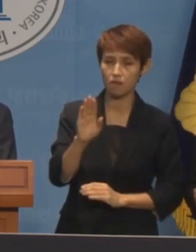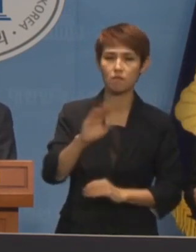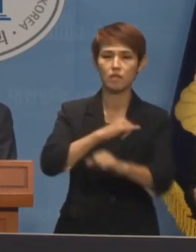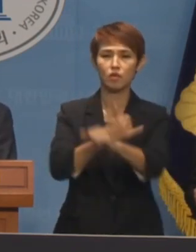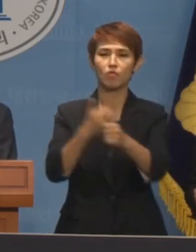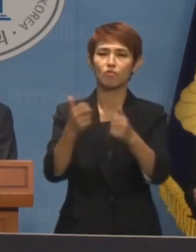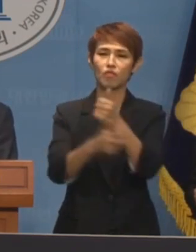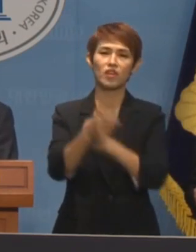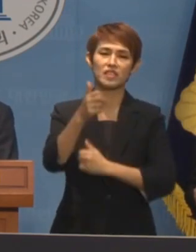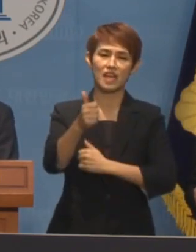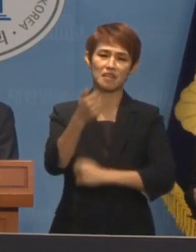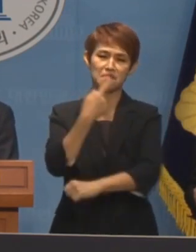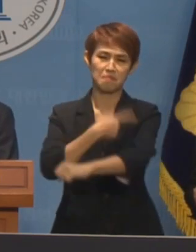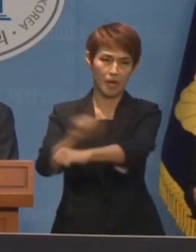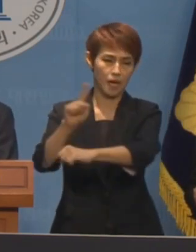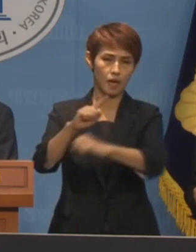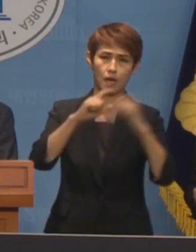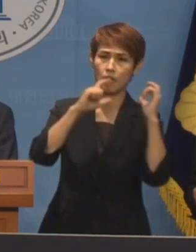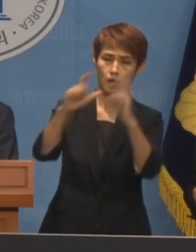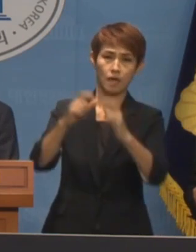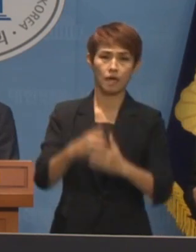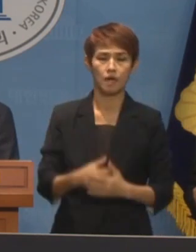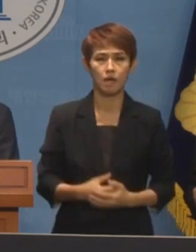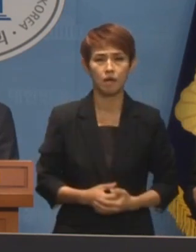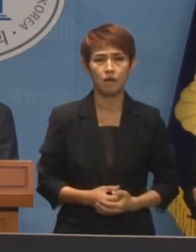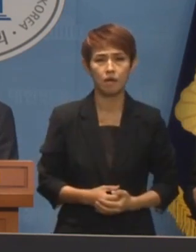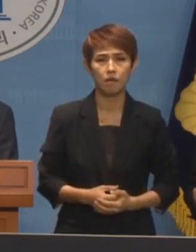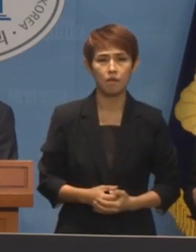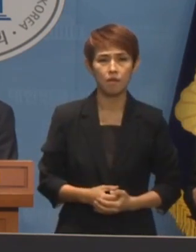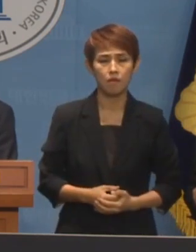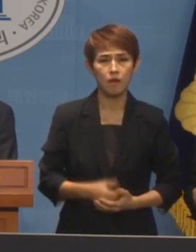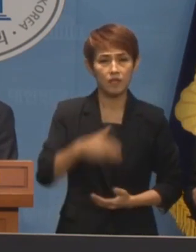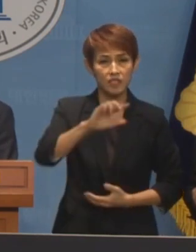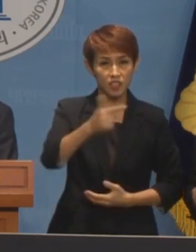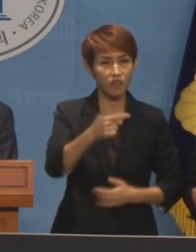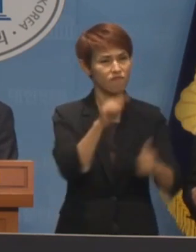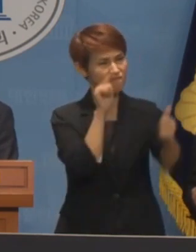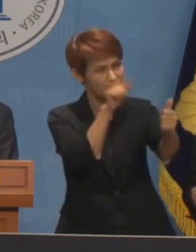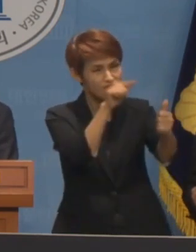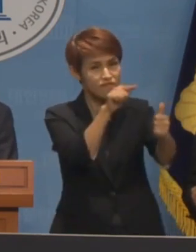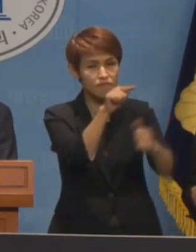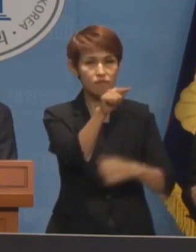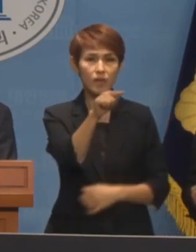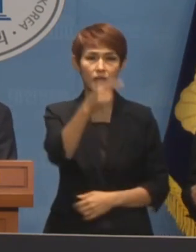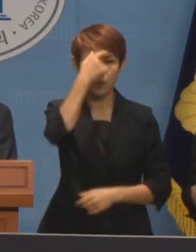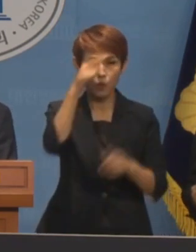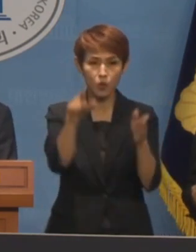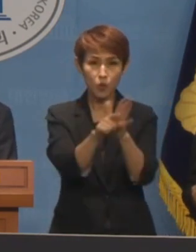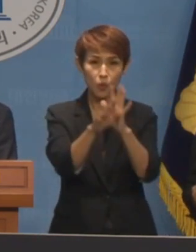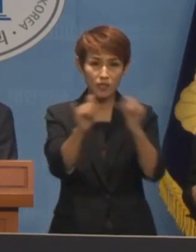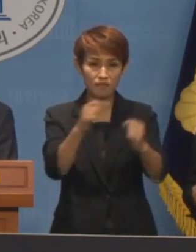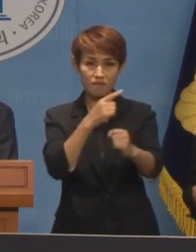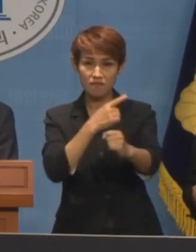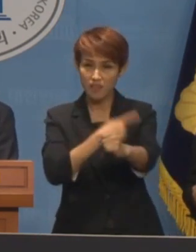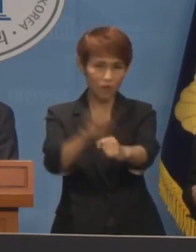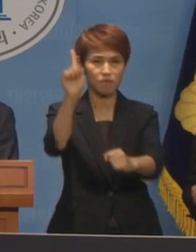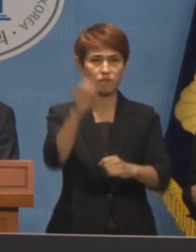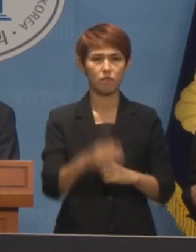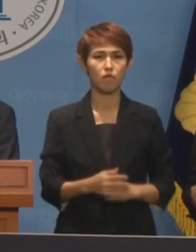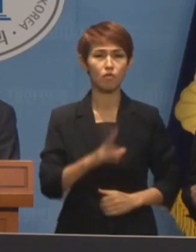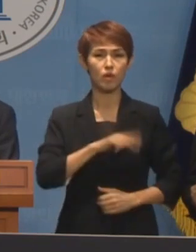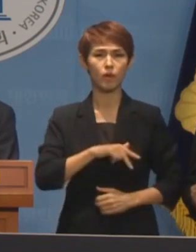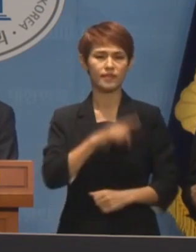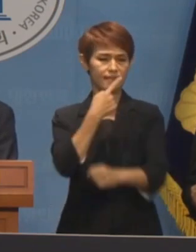인권위원장을 자격 없다고 단정하였습니다. 하지만 우리가 보기에는 천하람 당신이 기독교인 자격 및 국회의원의 자격이